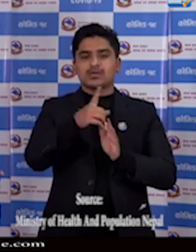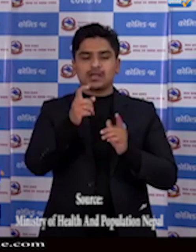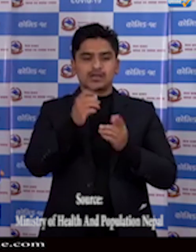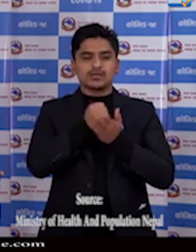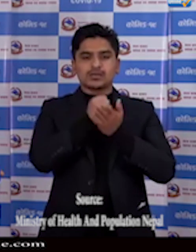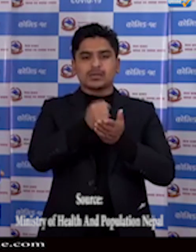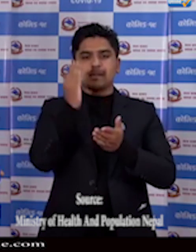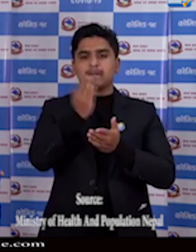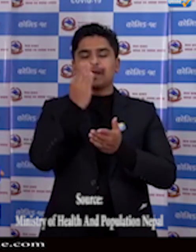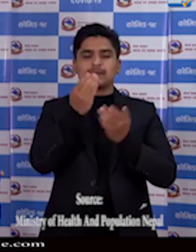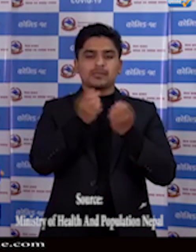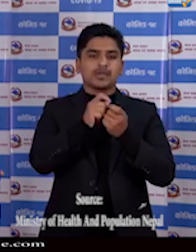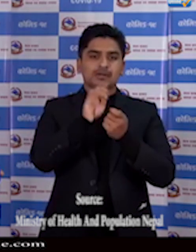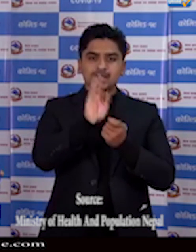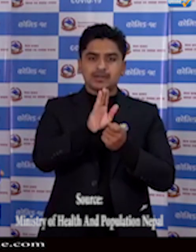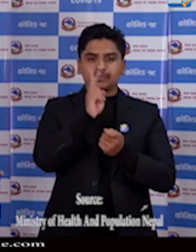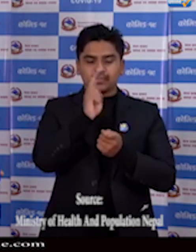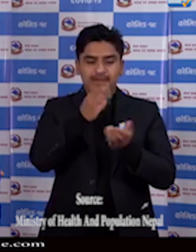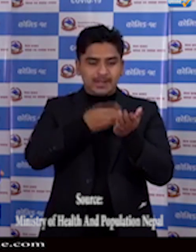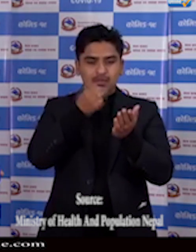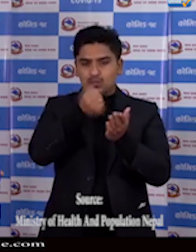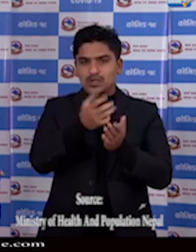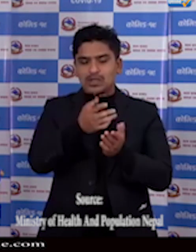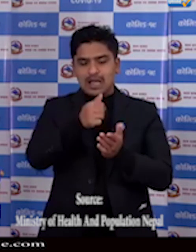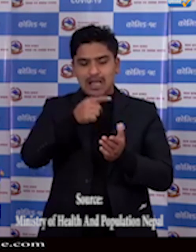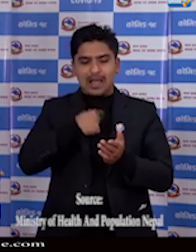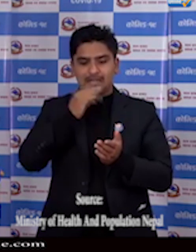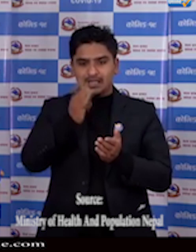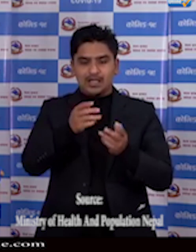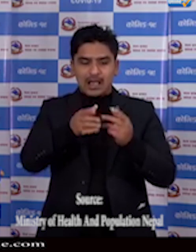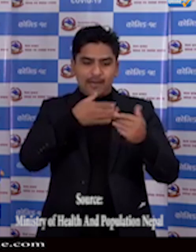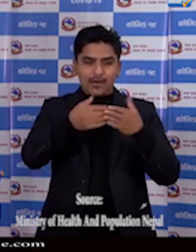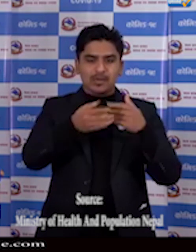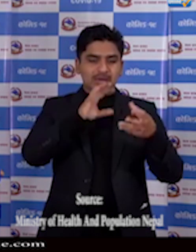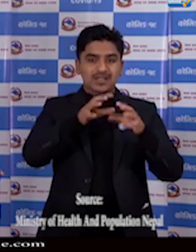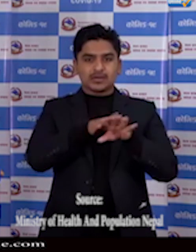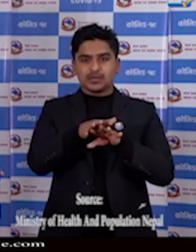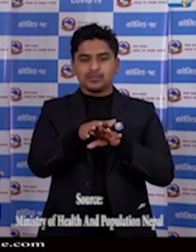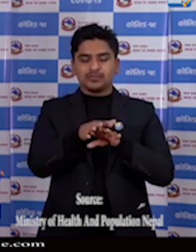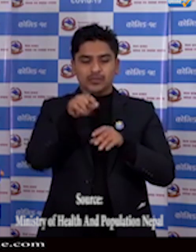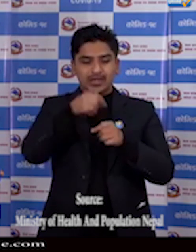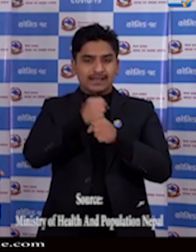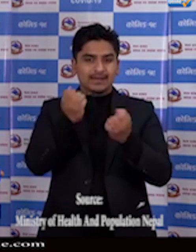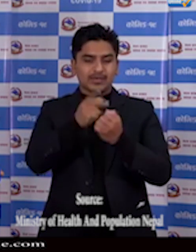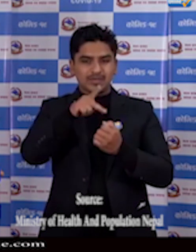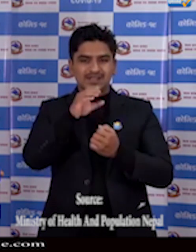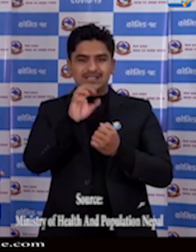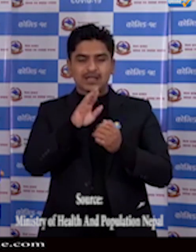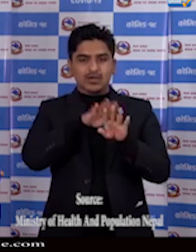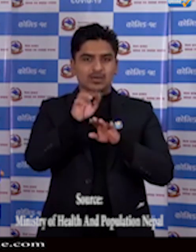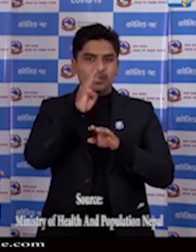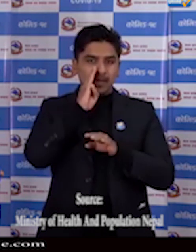सहज वातावरण बनाइरहेका छौँ। यतिले मात्र नपुगेर हामीले अटोमेटेड मसिनहरू, जुन अहिले काम गरिरहेका